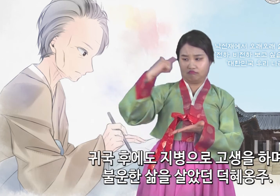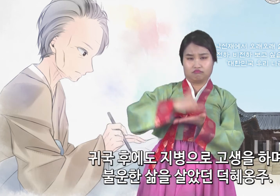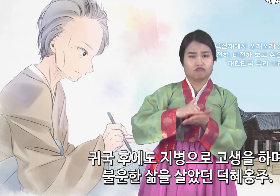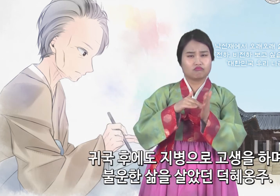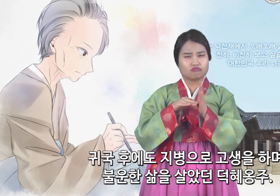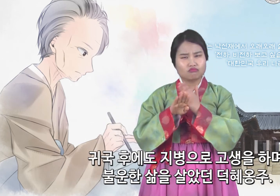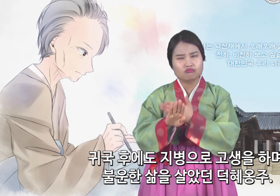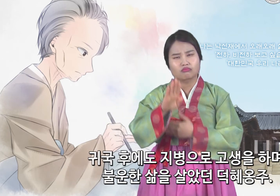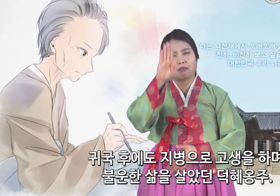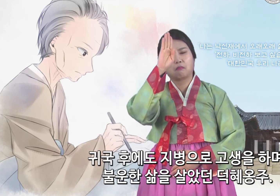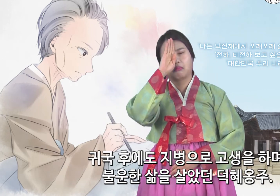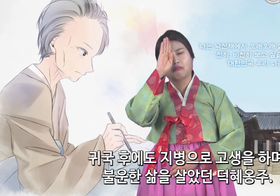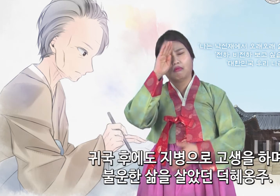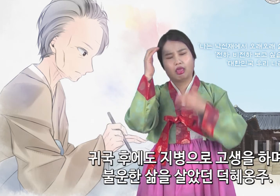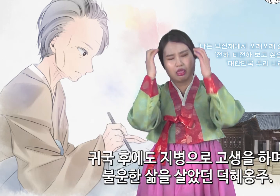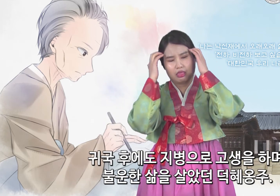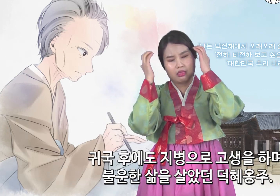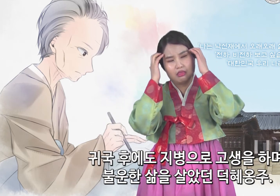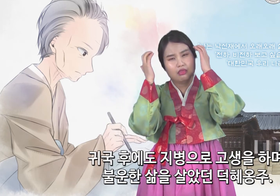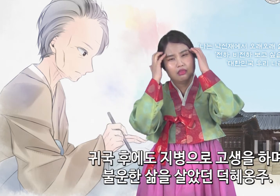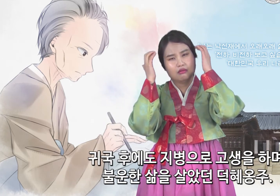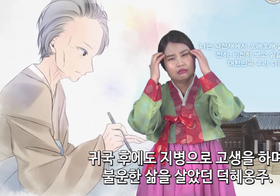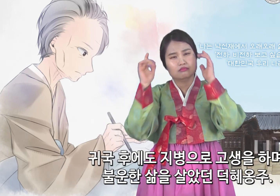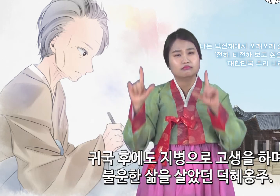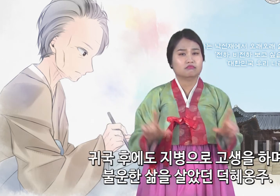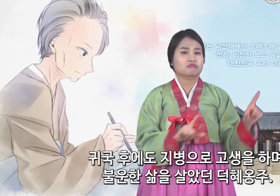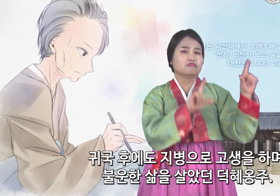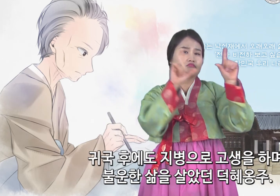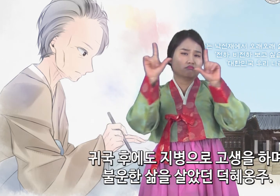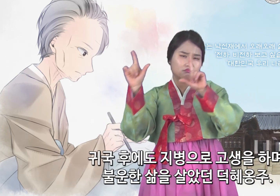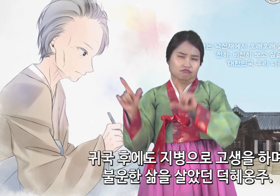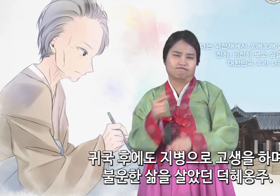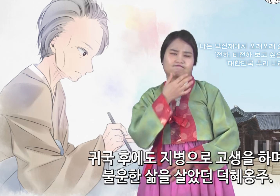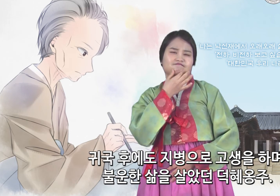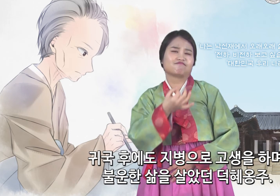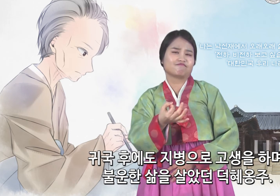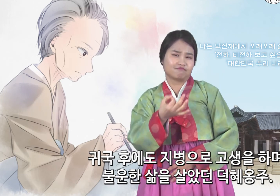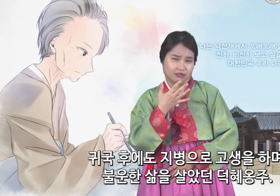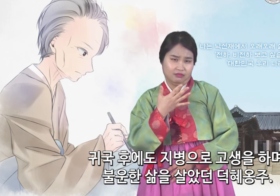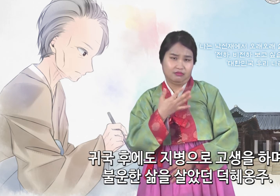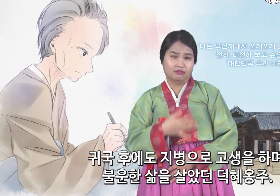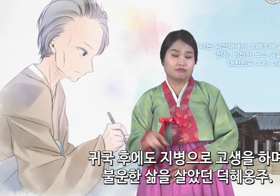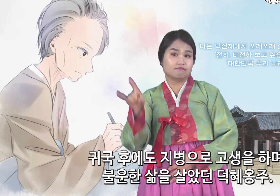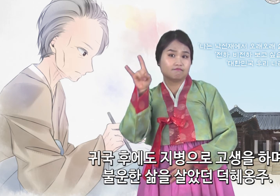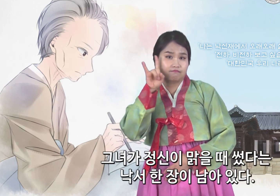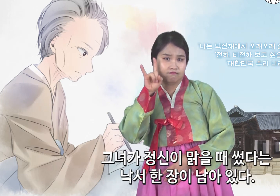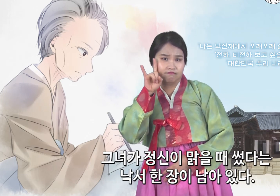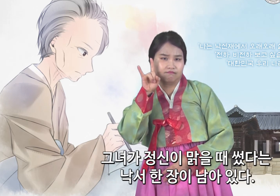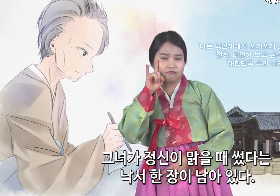귀국 후에도 지병으로 고생을 하며 불운한 삶을 살았던 덕혜 옹주.